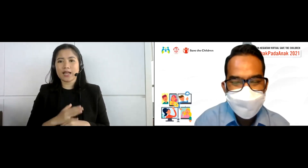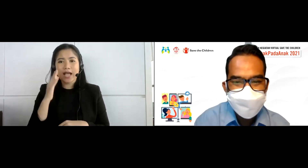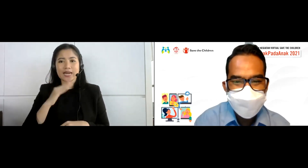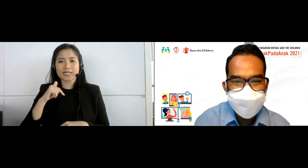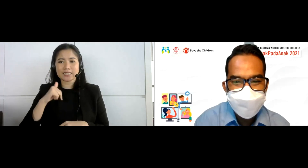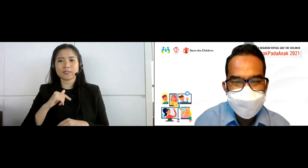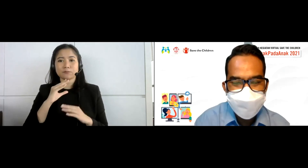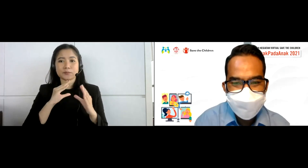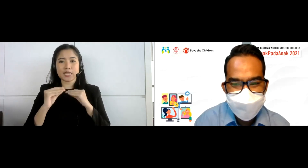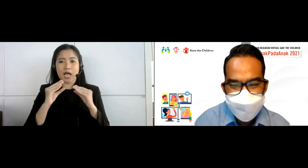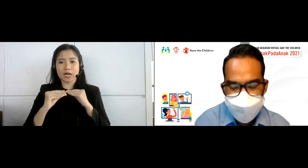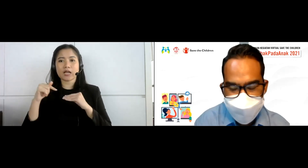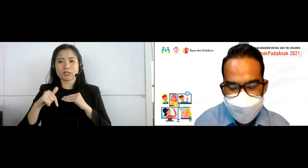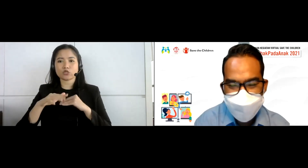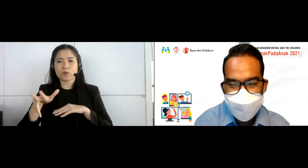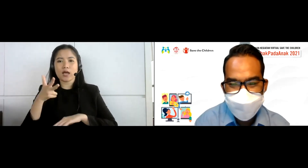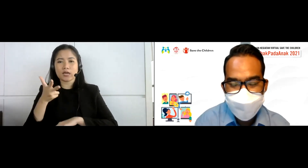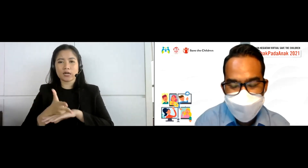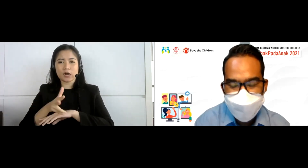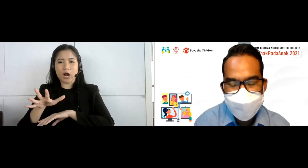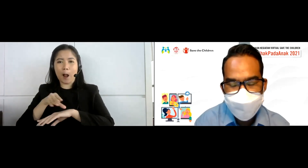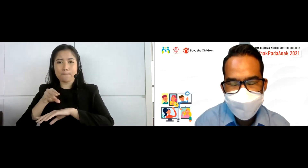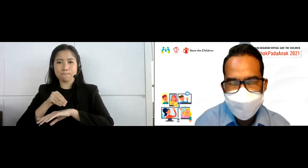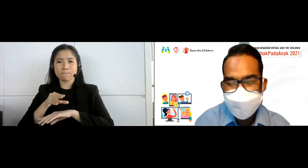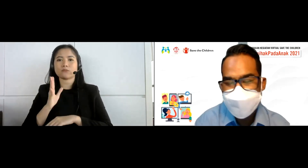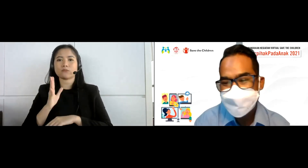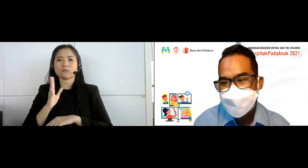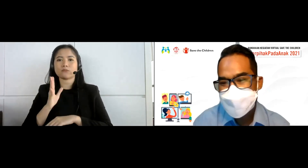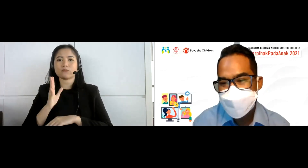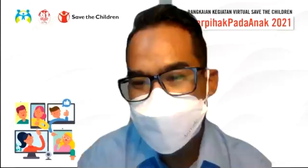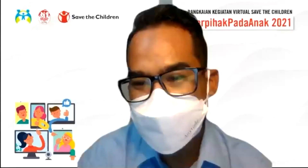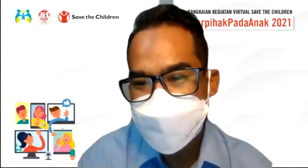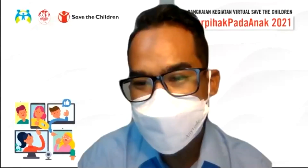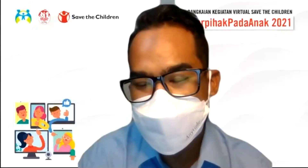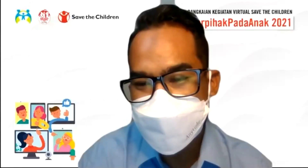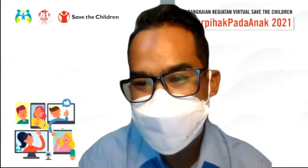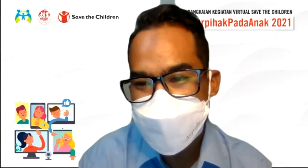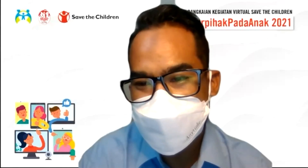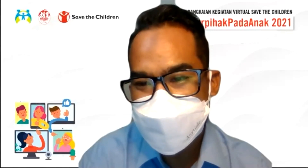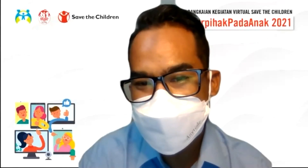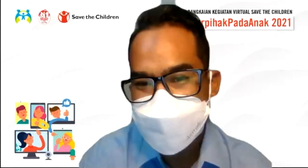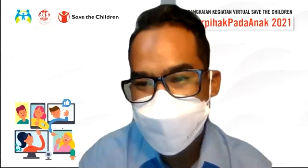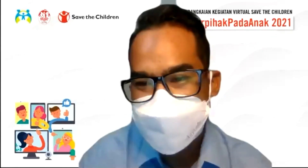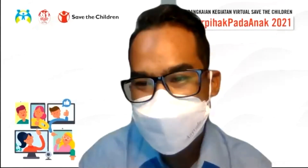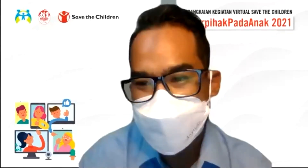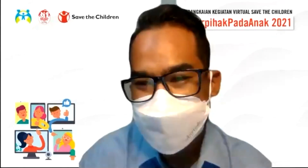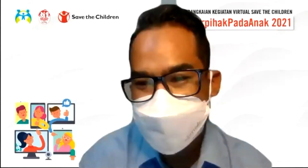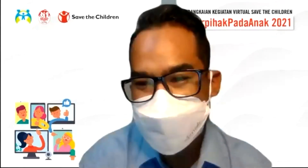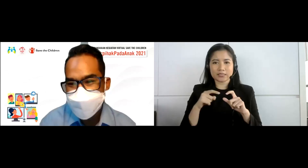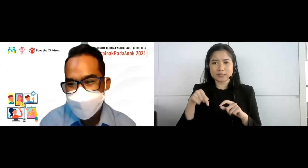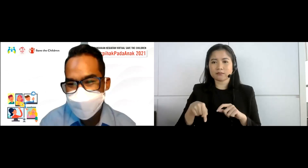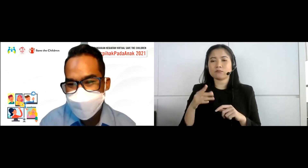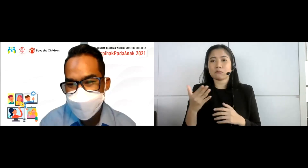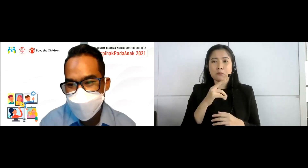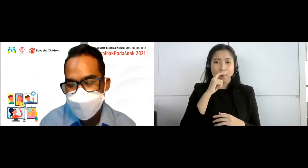ini sudah kami rekam juga, bagian dari akuntabilitas. Teman-teman, Bapak Ibu sekalian, di kolom chat